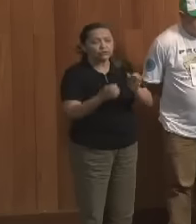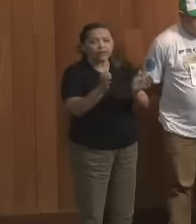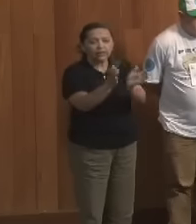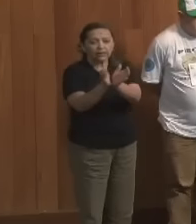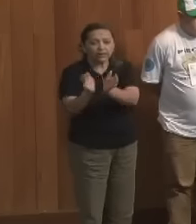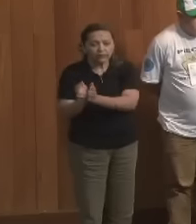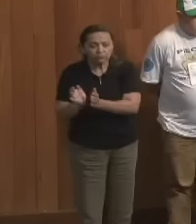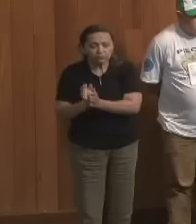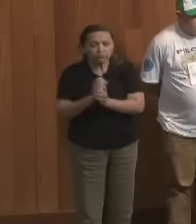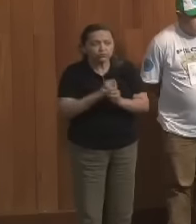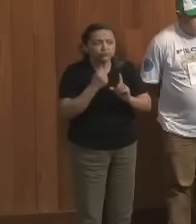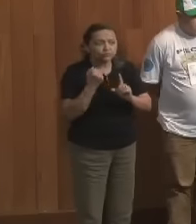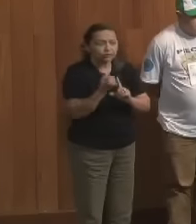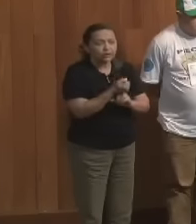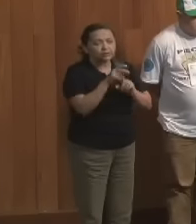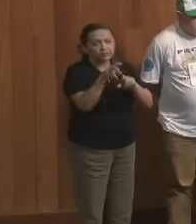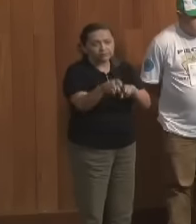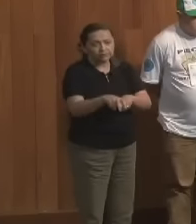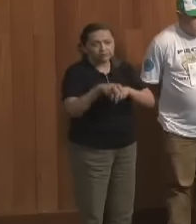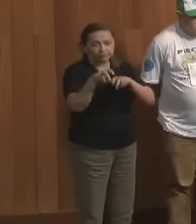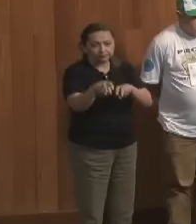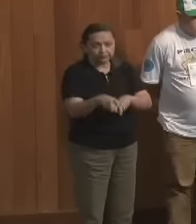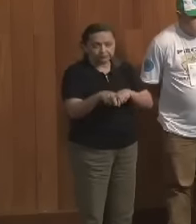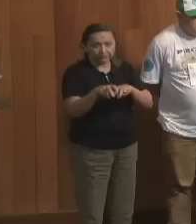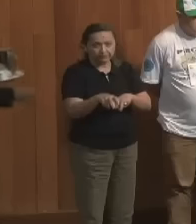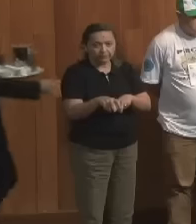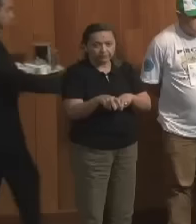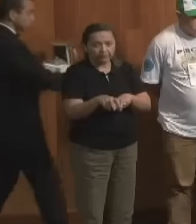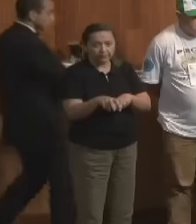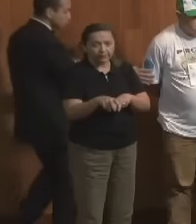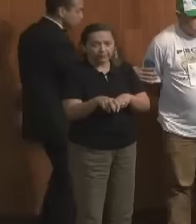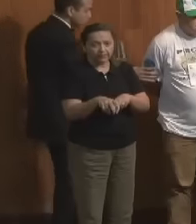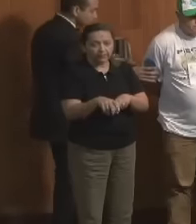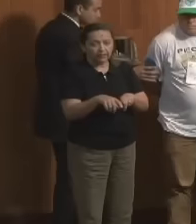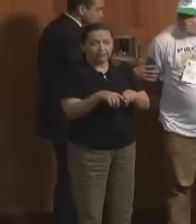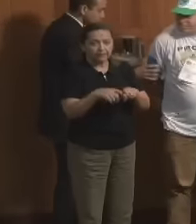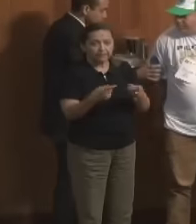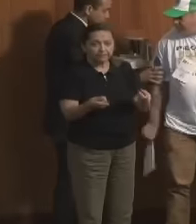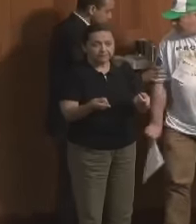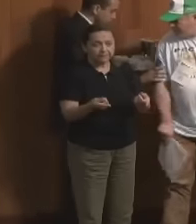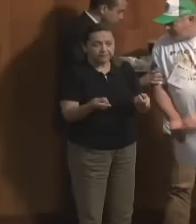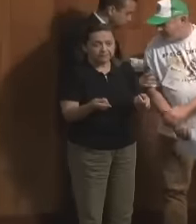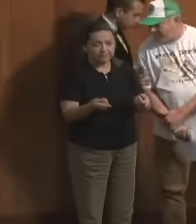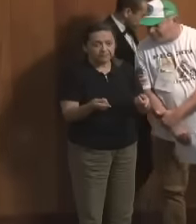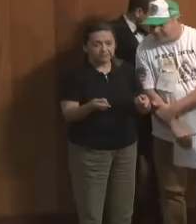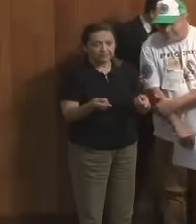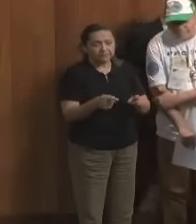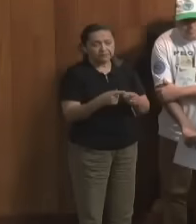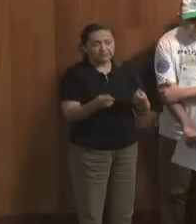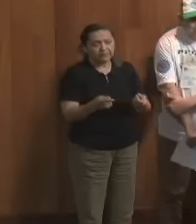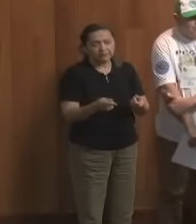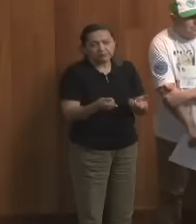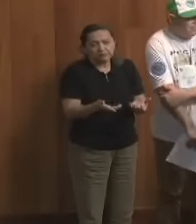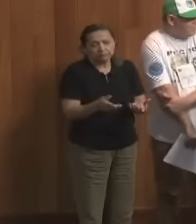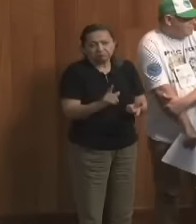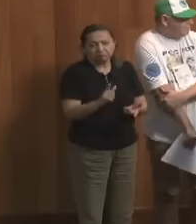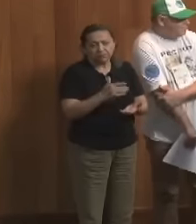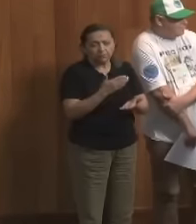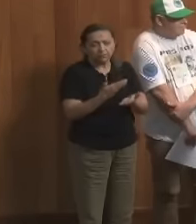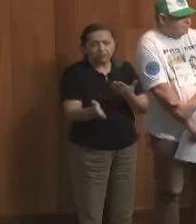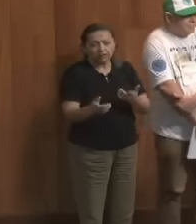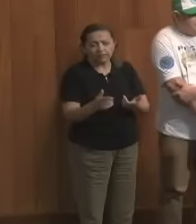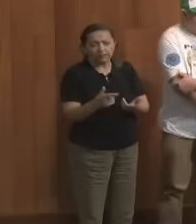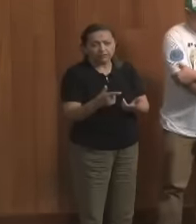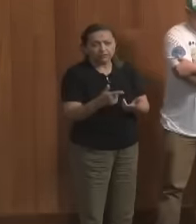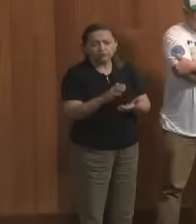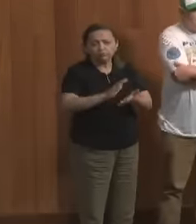sociais do campo. Bom, mas isso não perde nem um pouco a